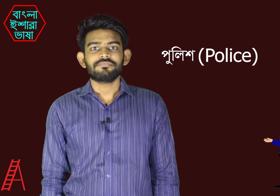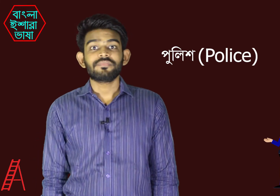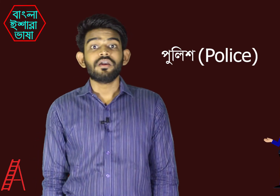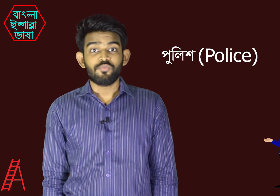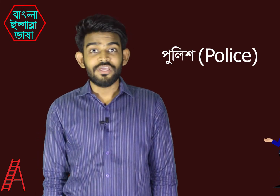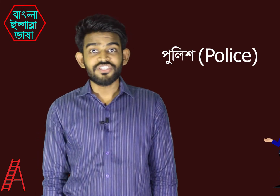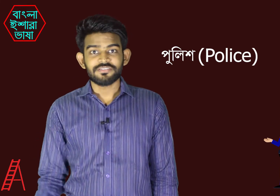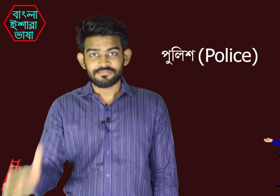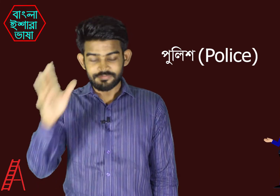পুলিশ,